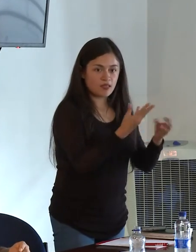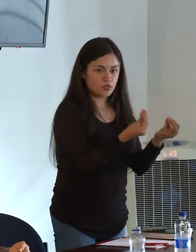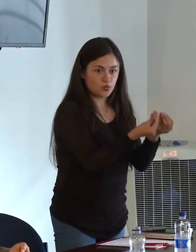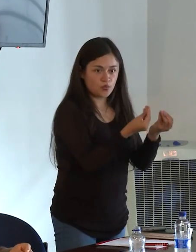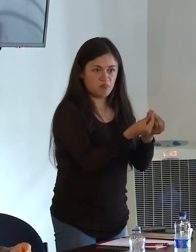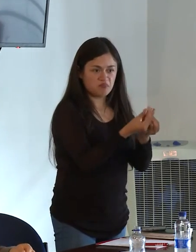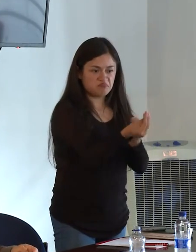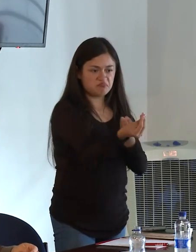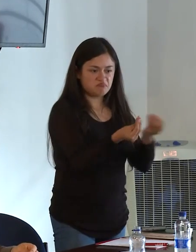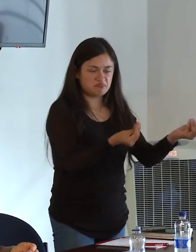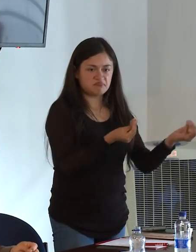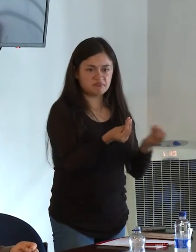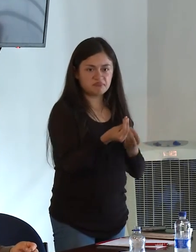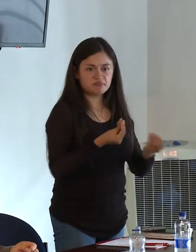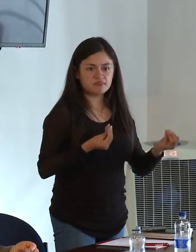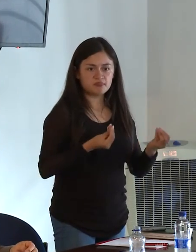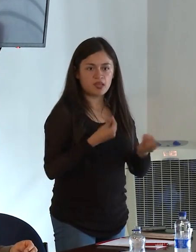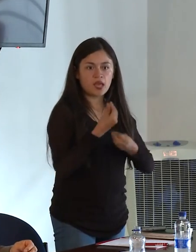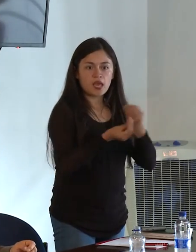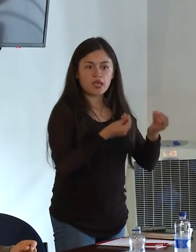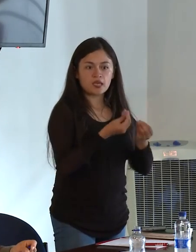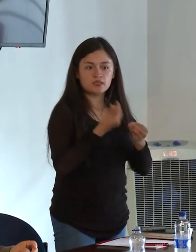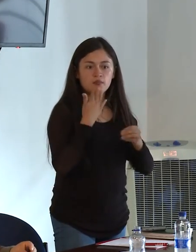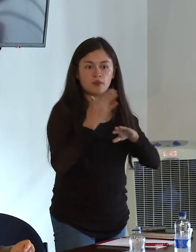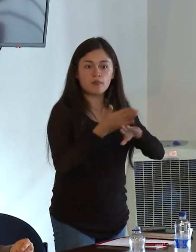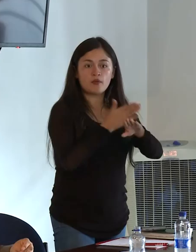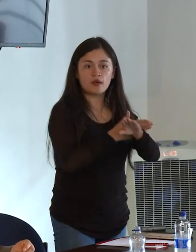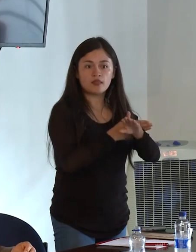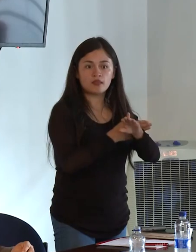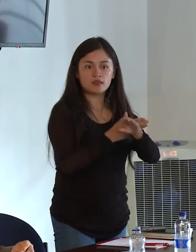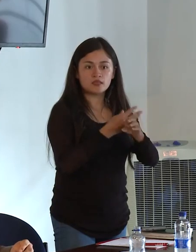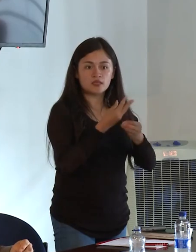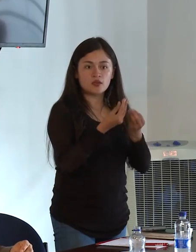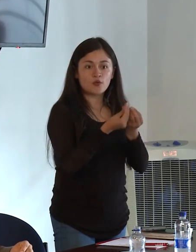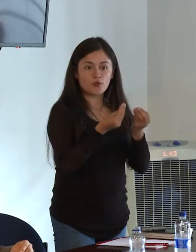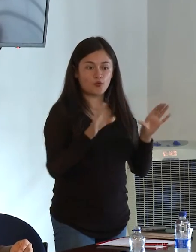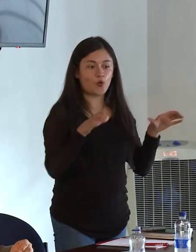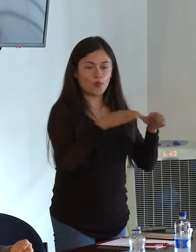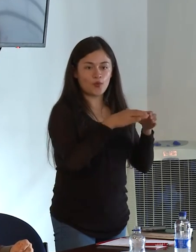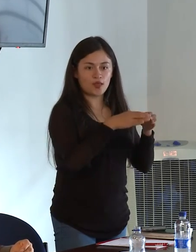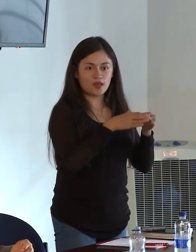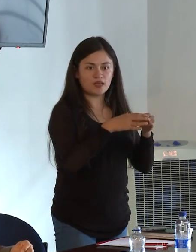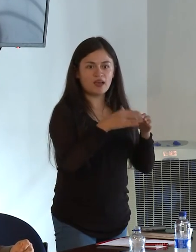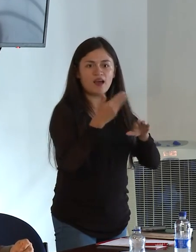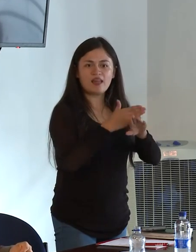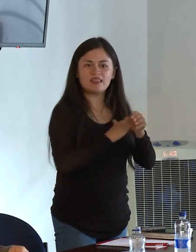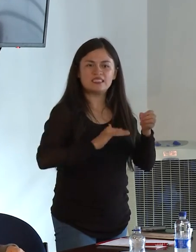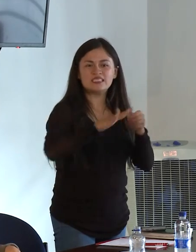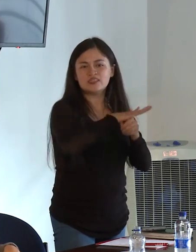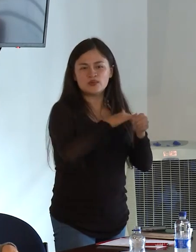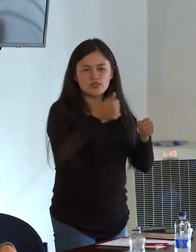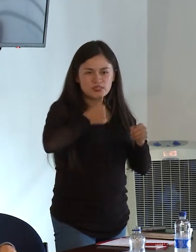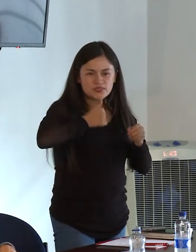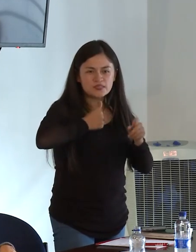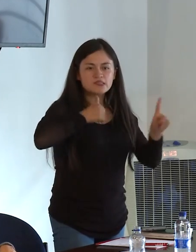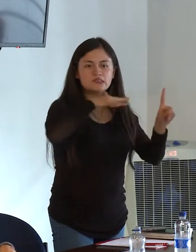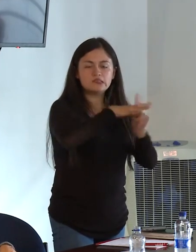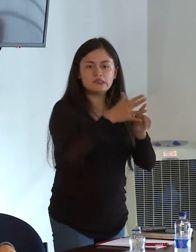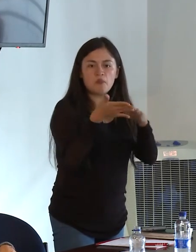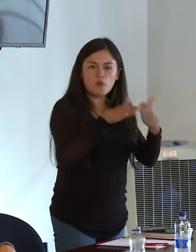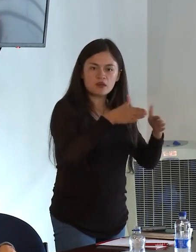grupos, comunidades, ¿verdad? Cuando vamos a tener justamente la presencia de toda la tragedia, de todo el dolor, de todas las